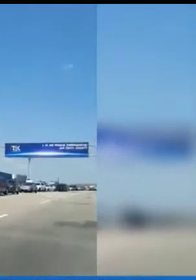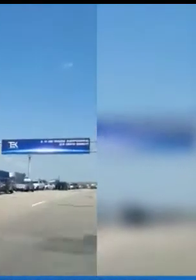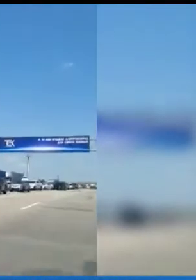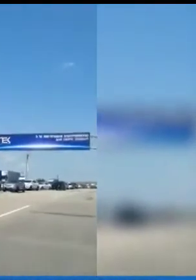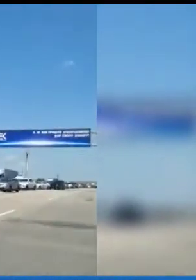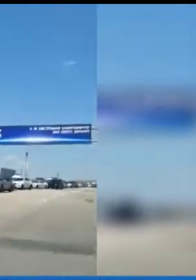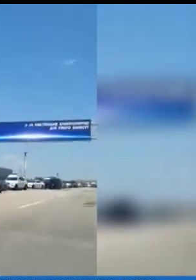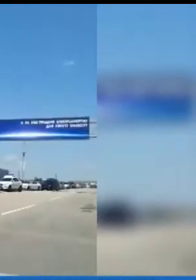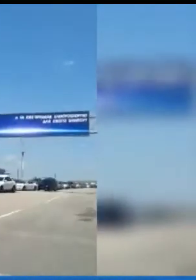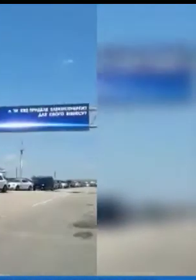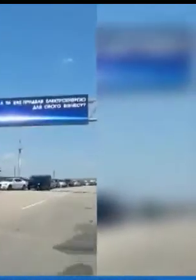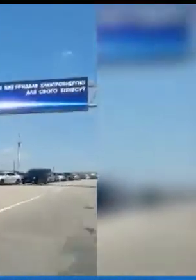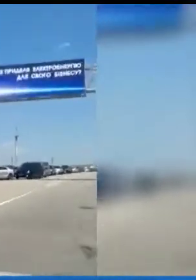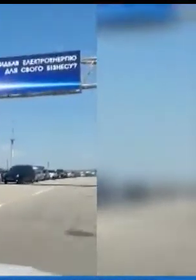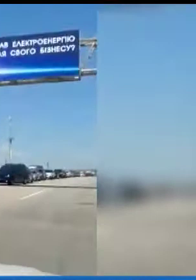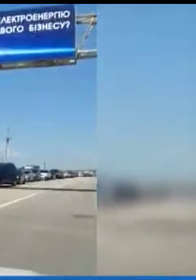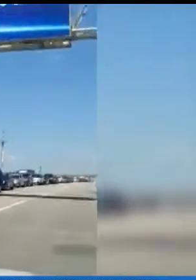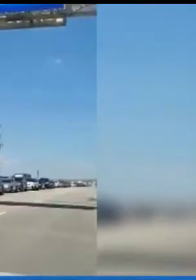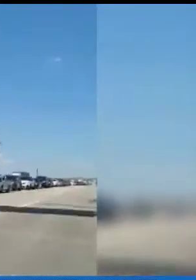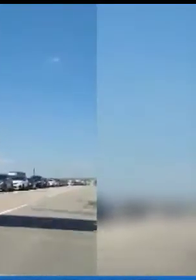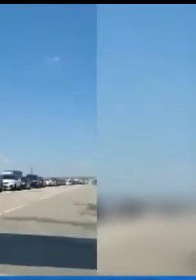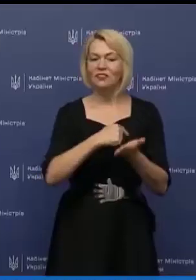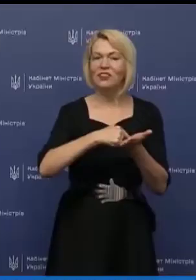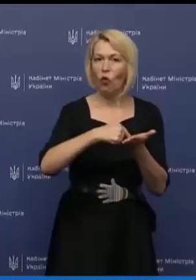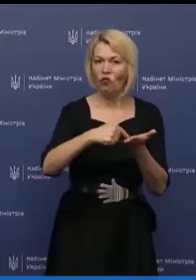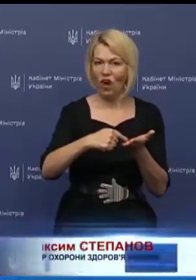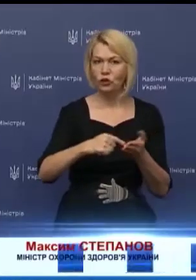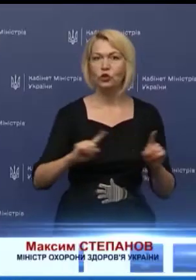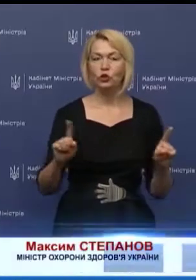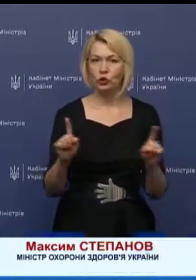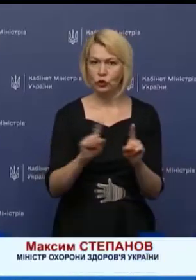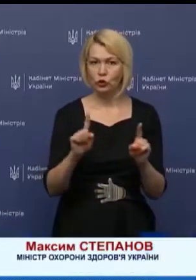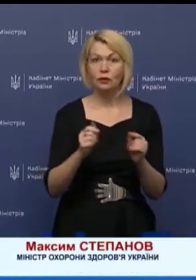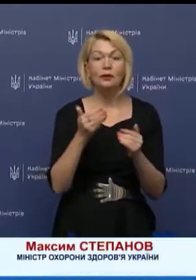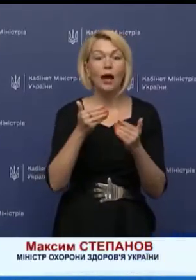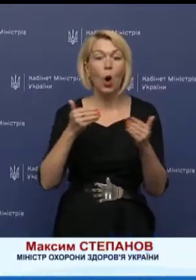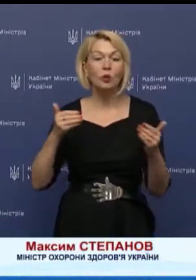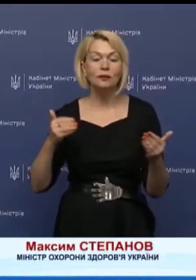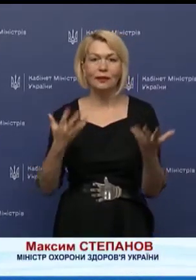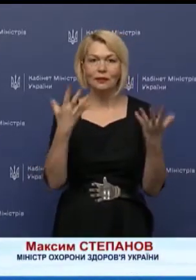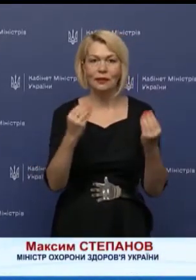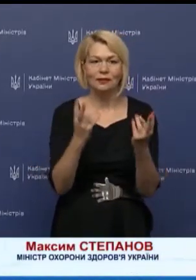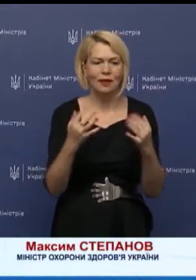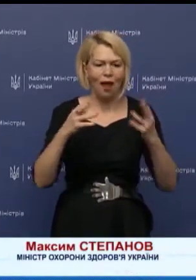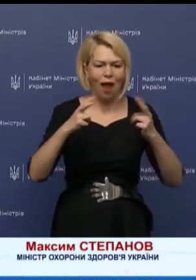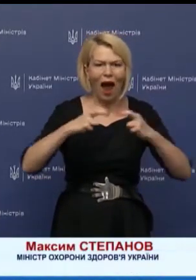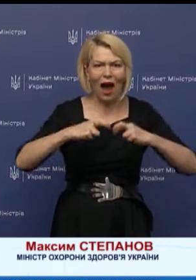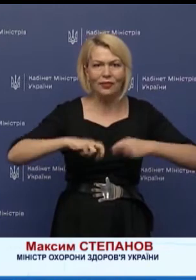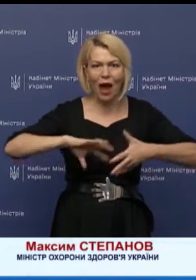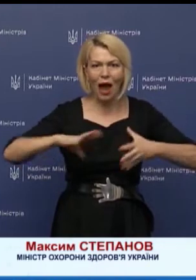трассе Киев-Одесса в минувшие выходные. За последние дни анализ того, что